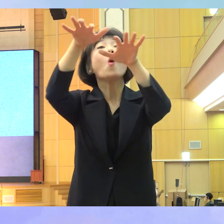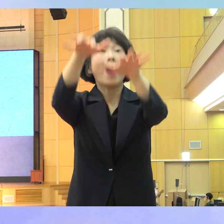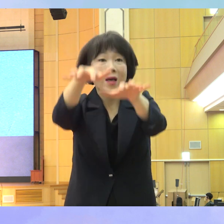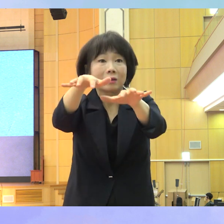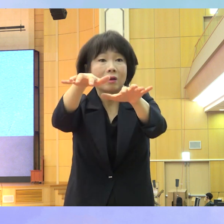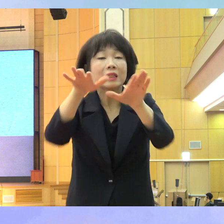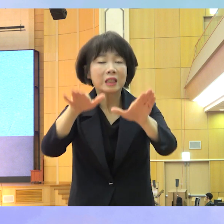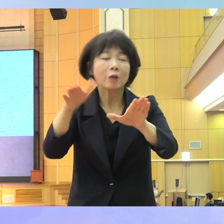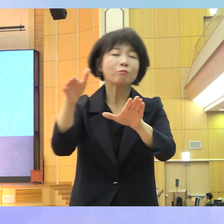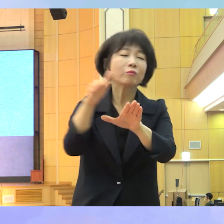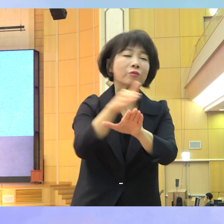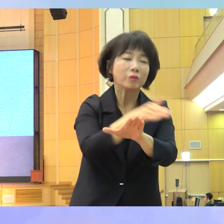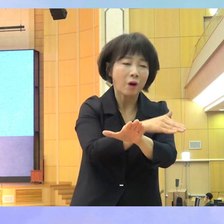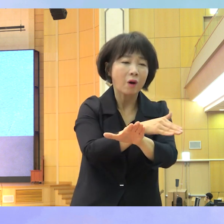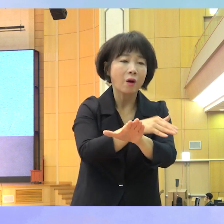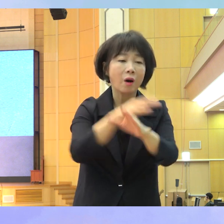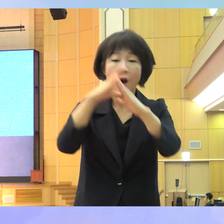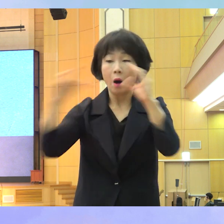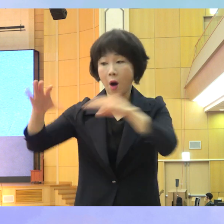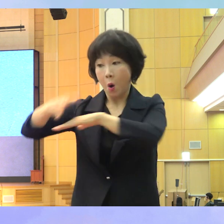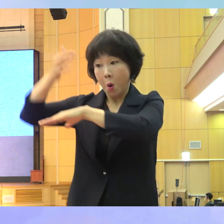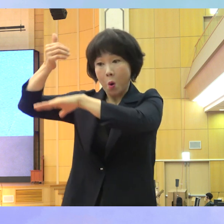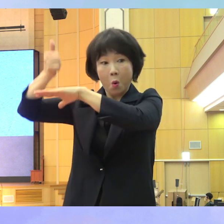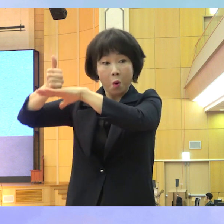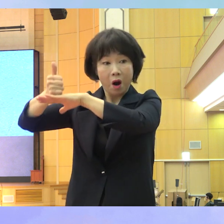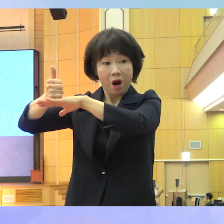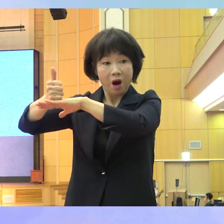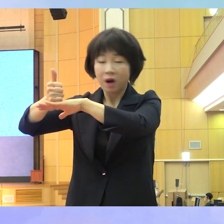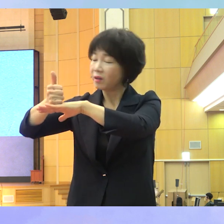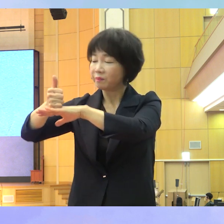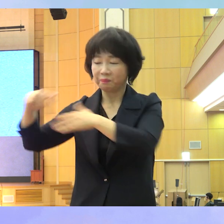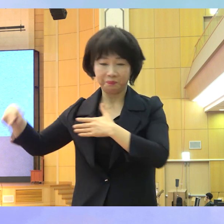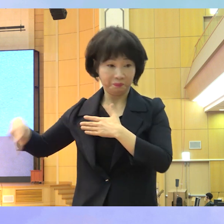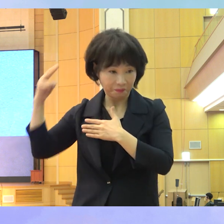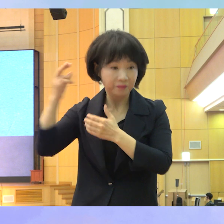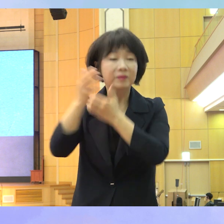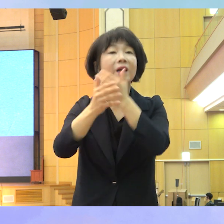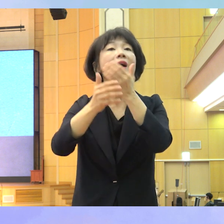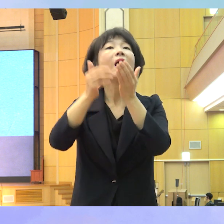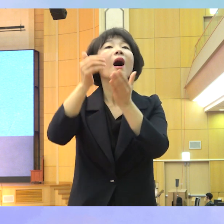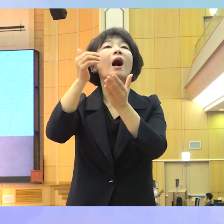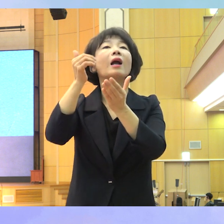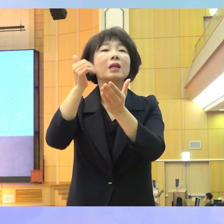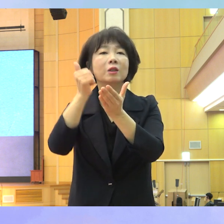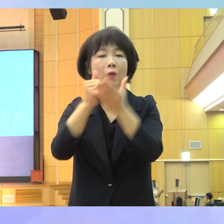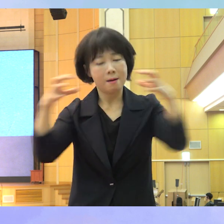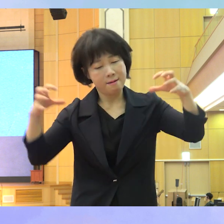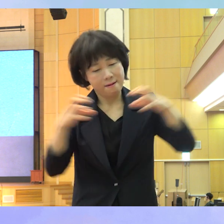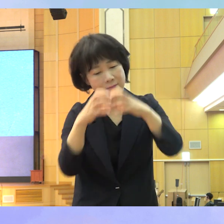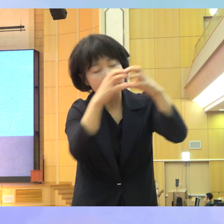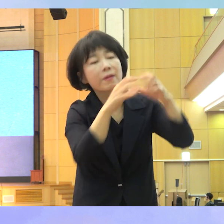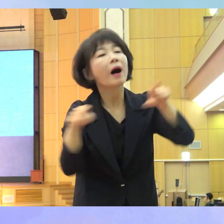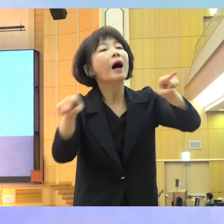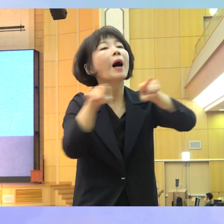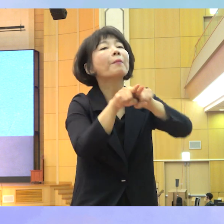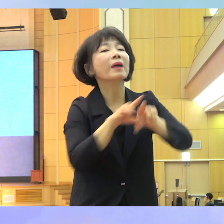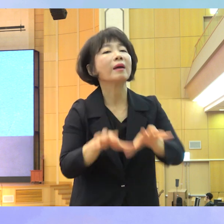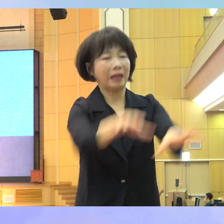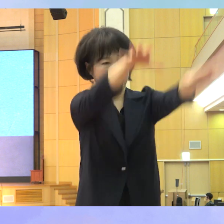접어들면서 이제 바로의 영역에서 하나님의 영역으로 옮겨진 거예요.